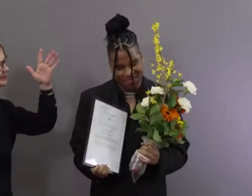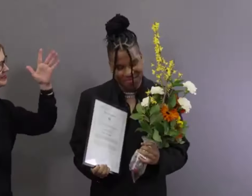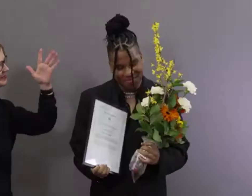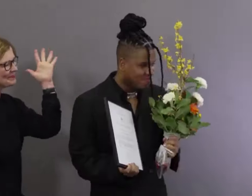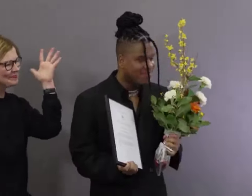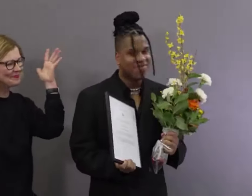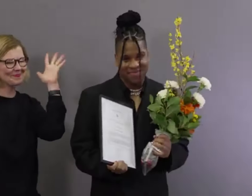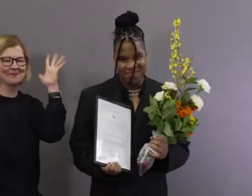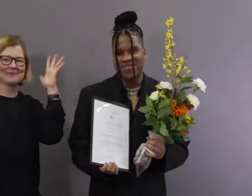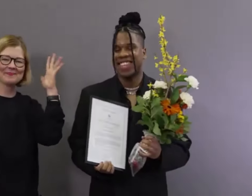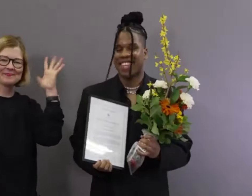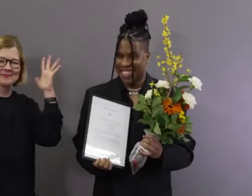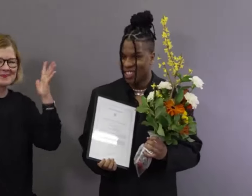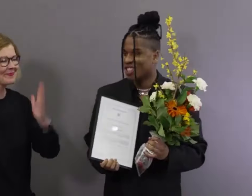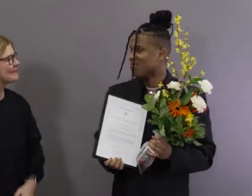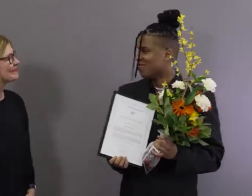Onnea.